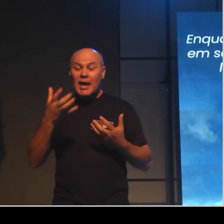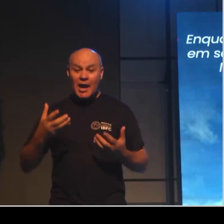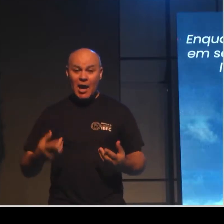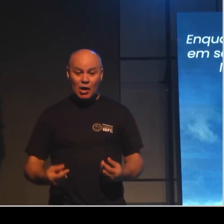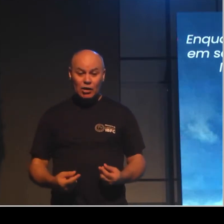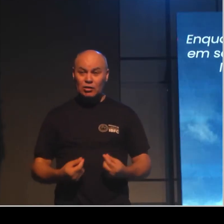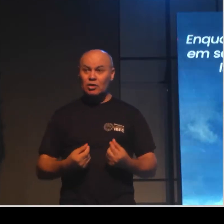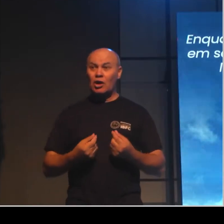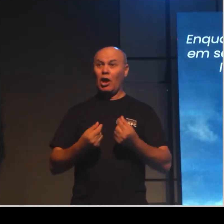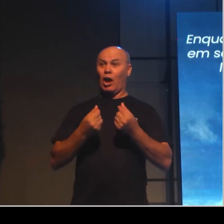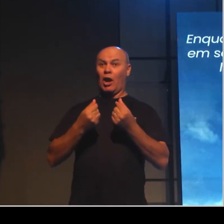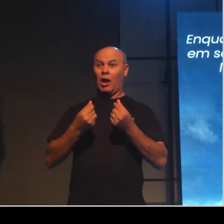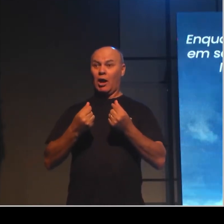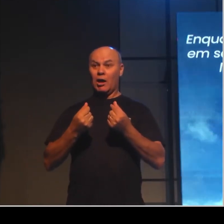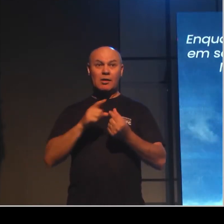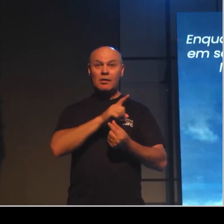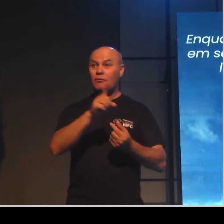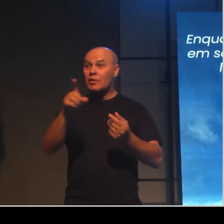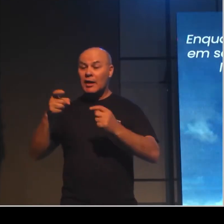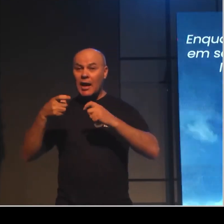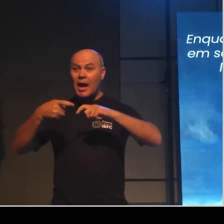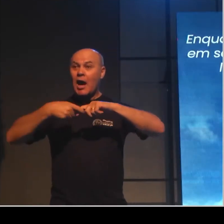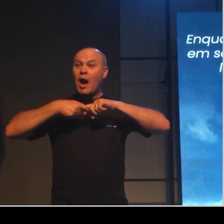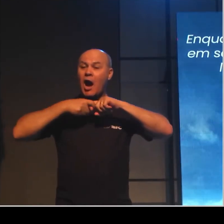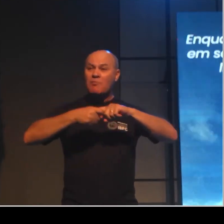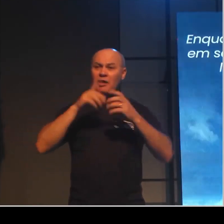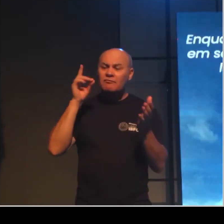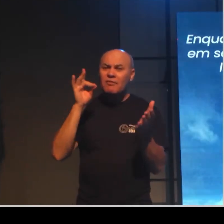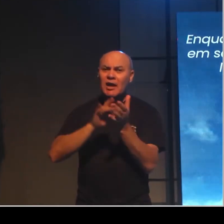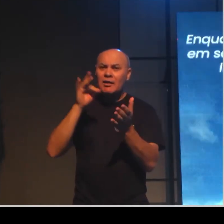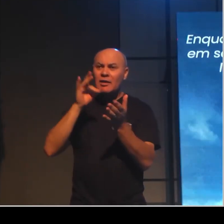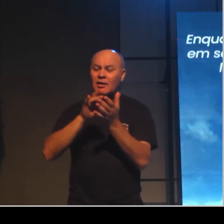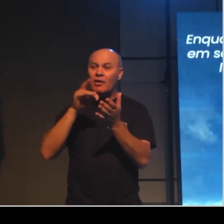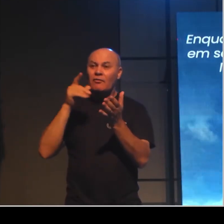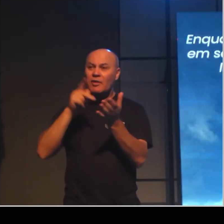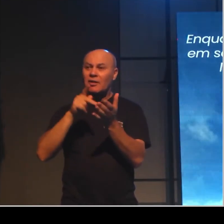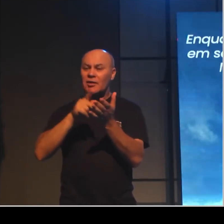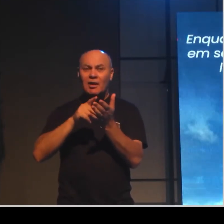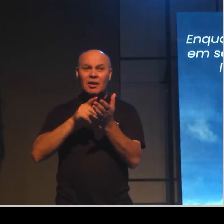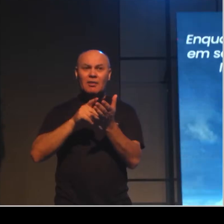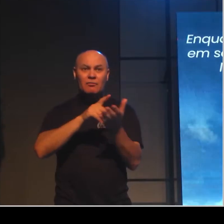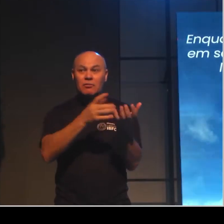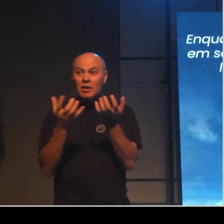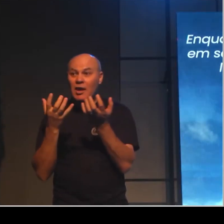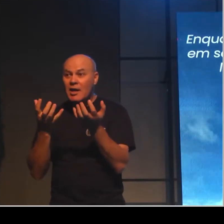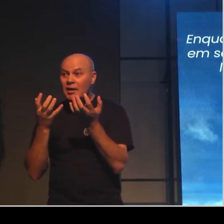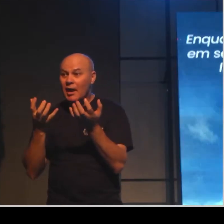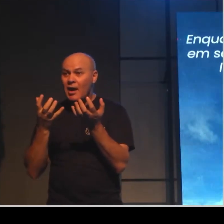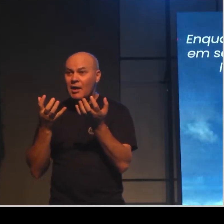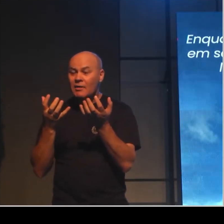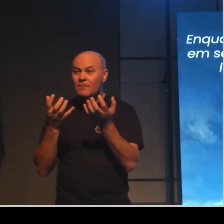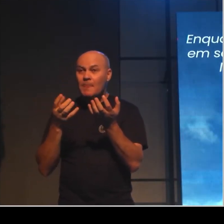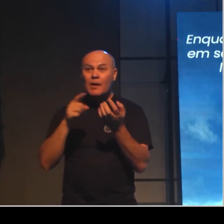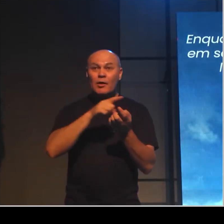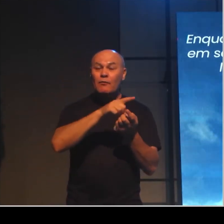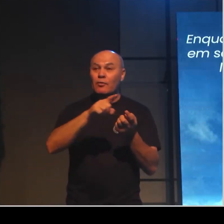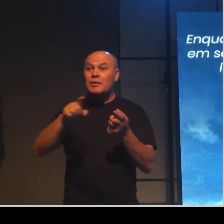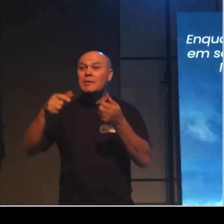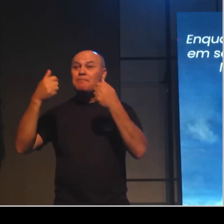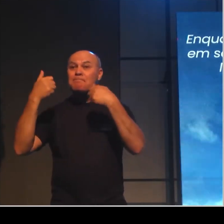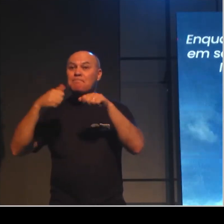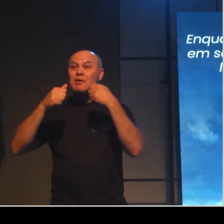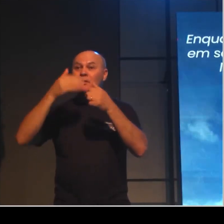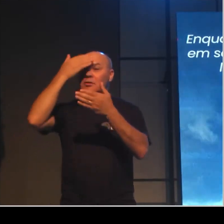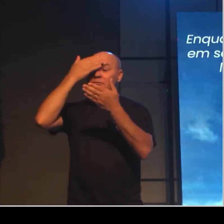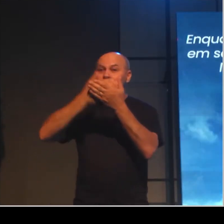suas amizades? Você precisa cooperar com o plano de Deus. E vai